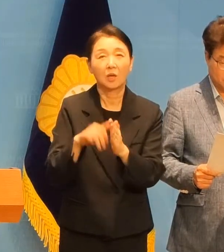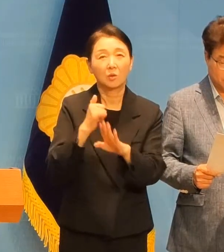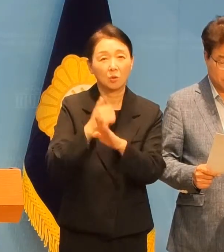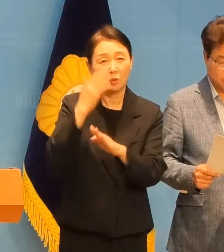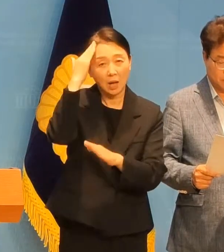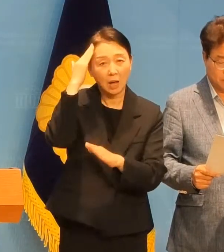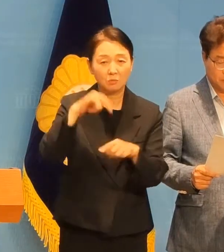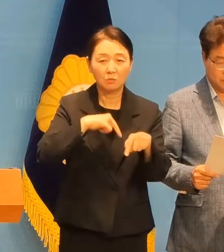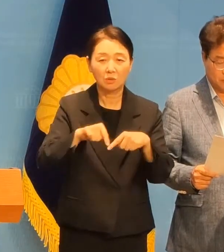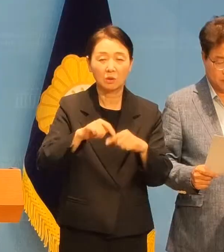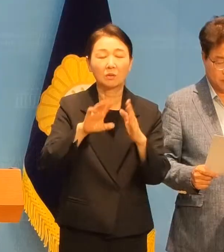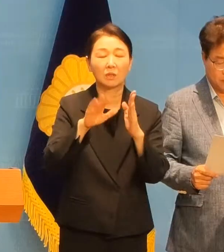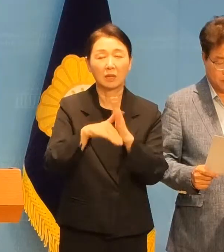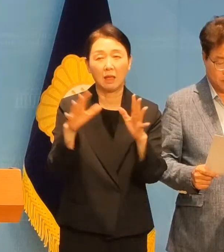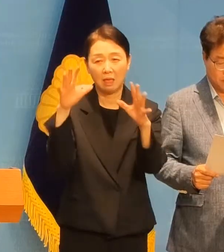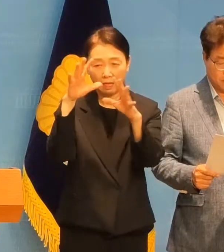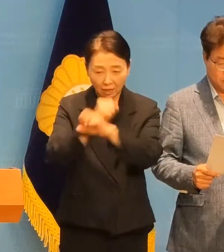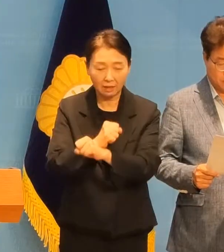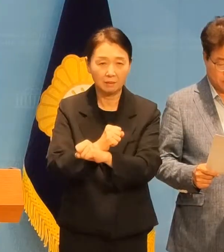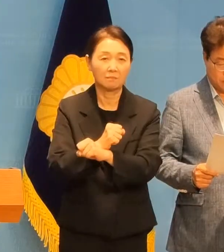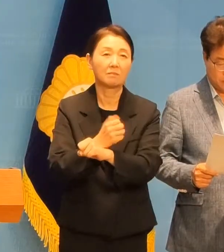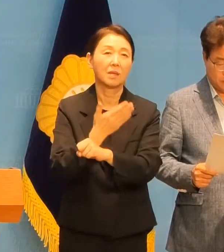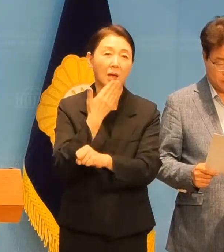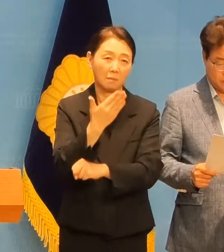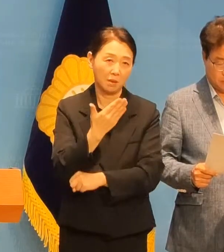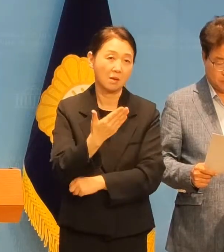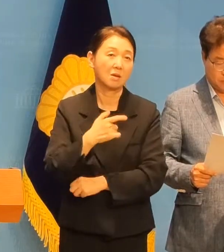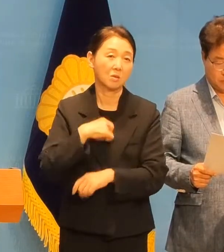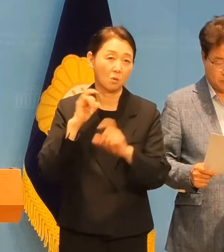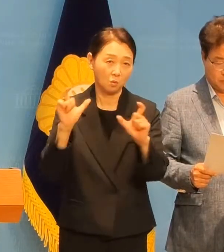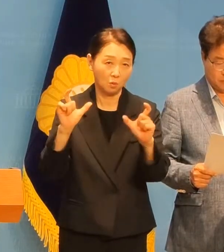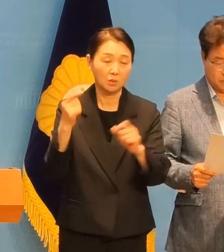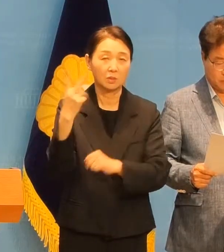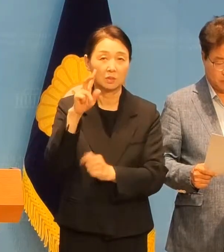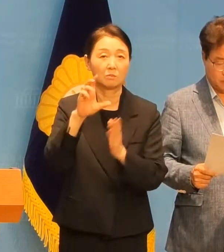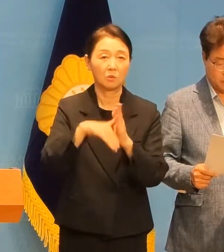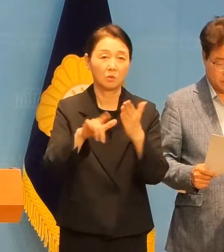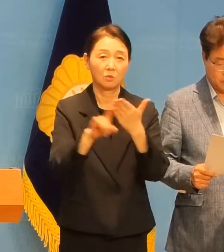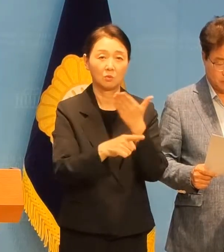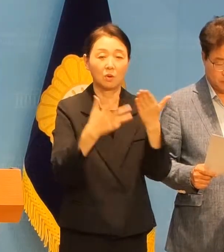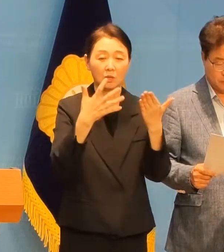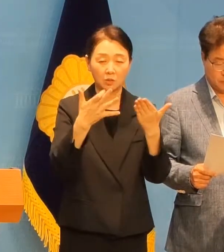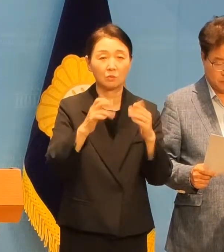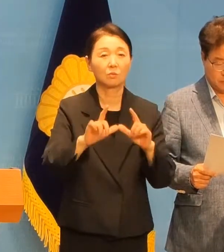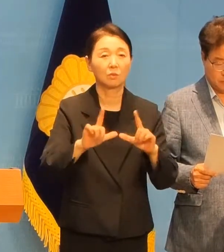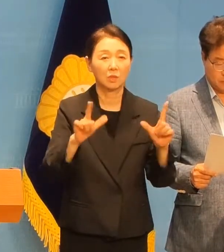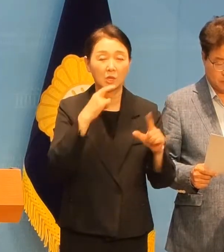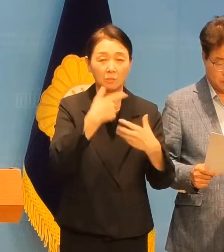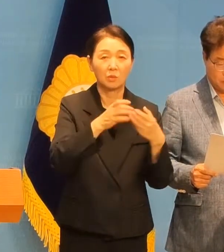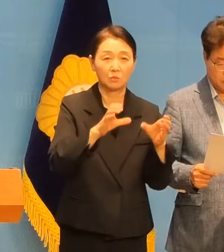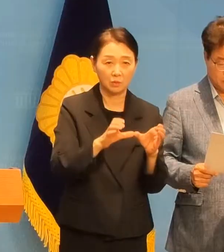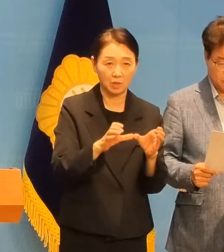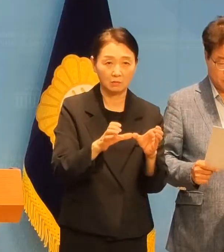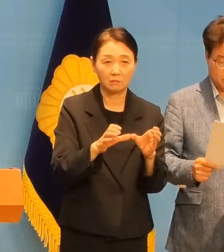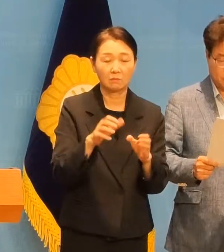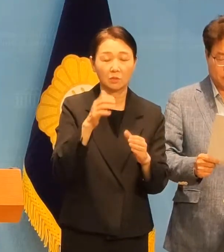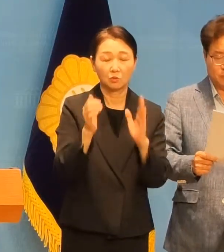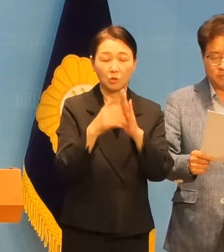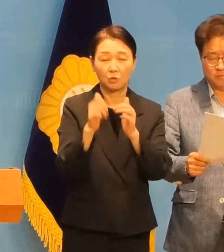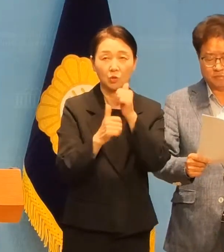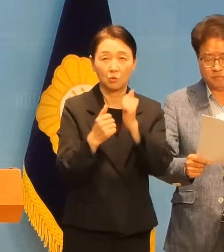될 것임을 국민의 이름으로 경고합니다. 2025년 9월 19일 더불어민주당 최고위원